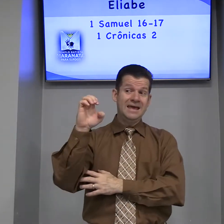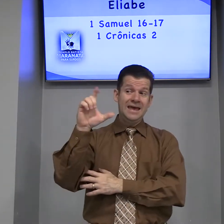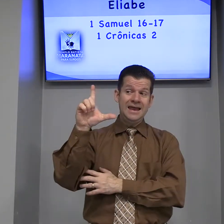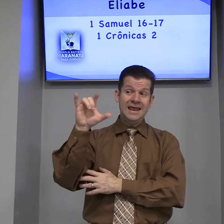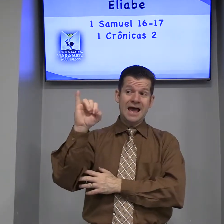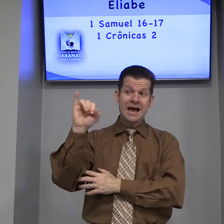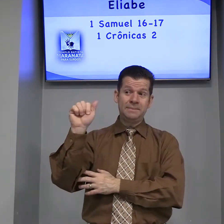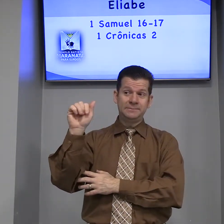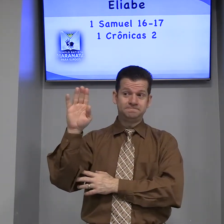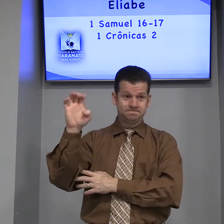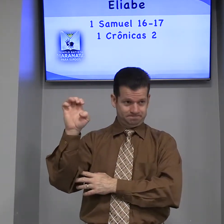Eliabe